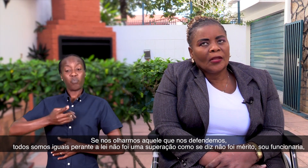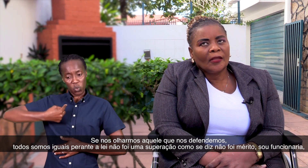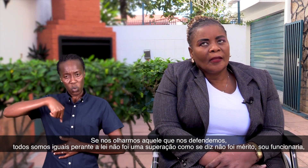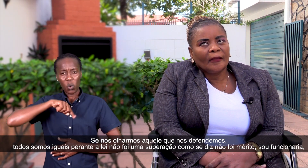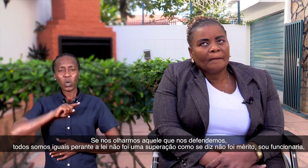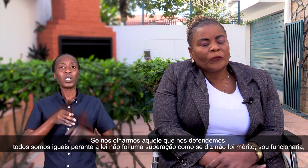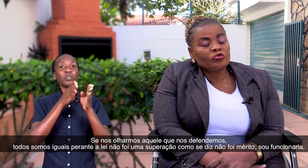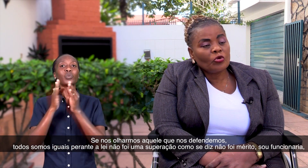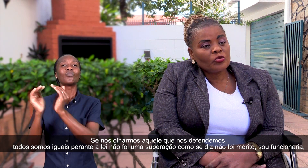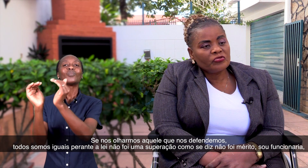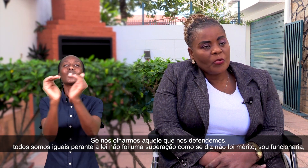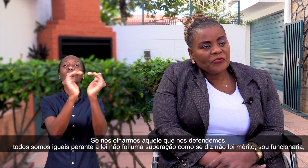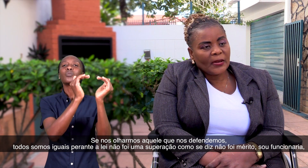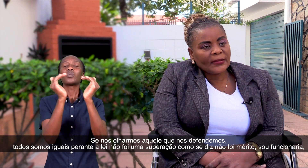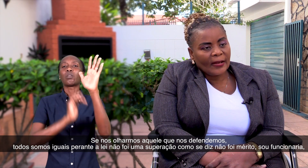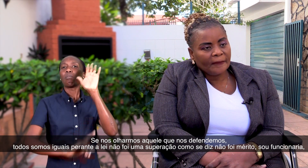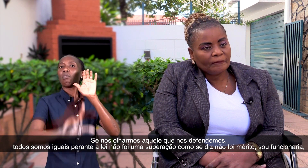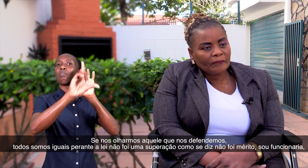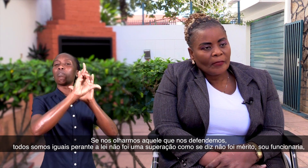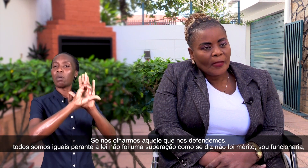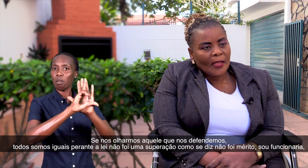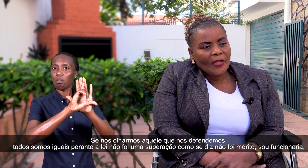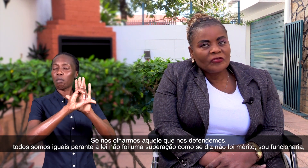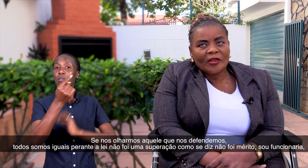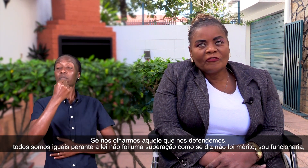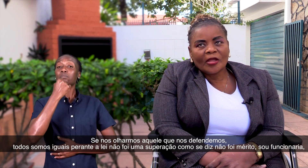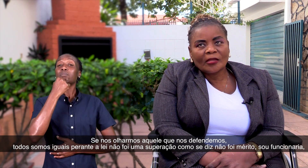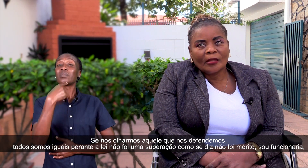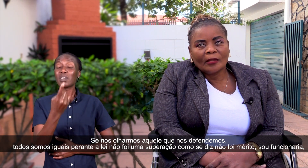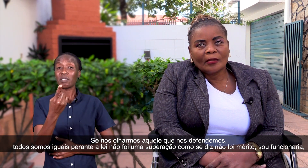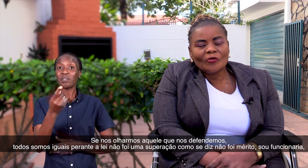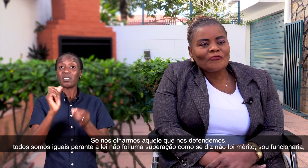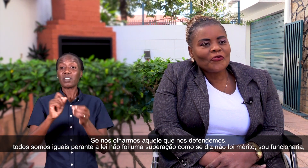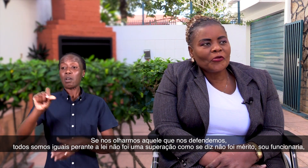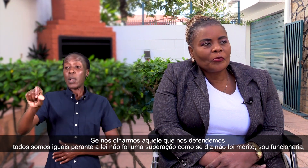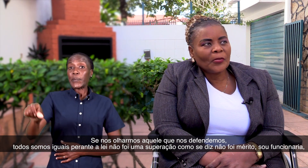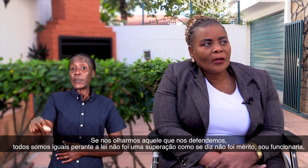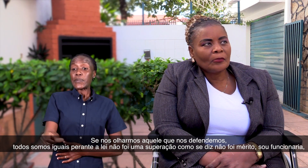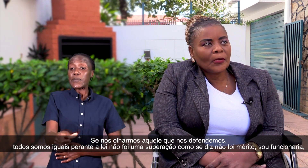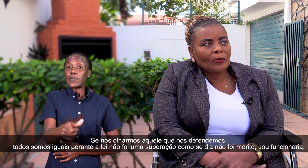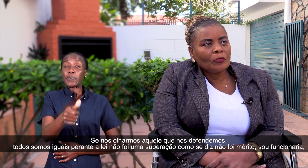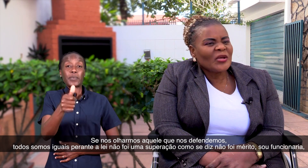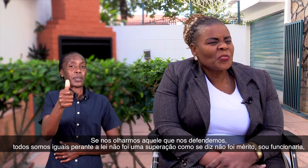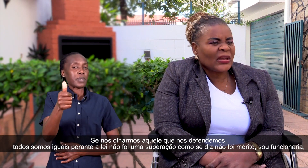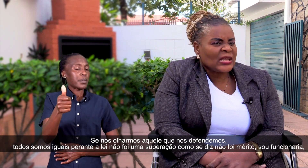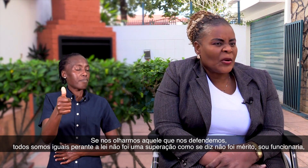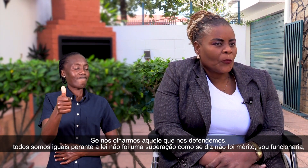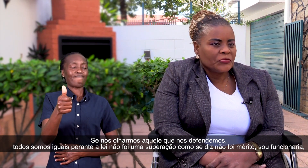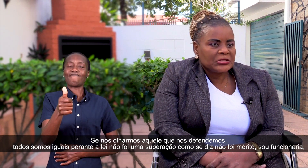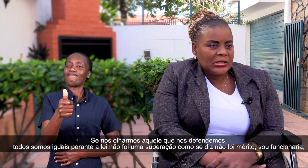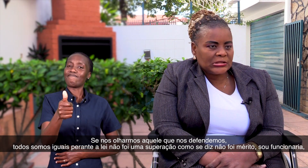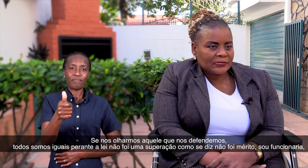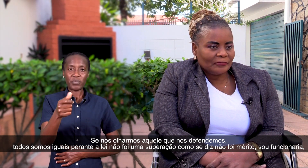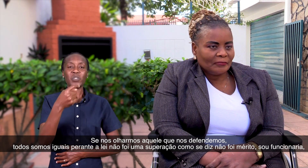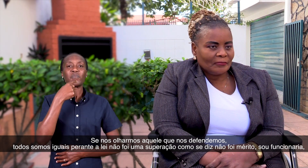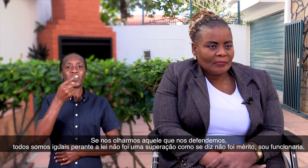de que todos nós somos iguais perante a lei, significa que não foi uma superação, como